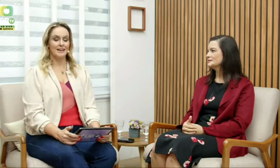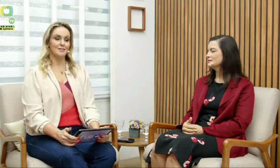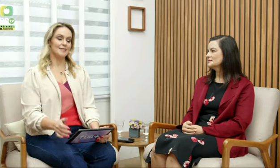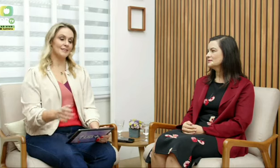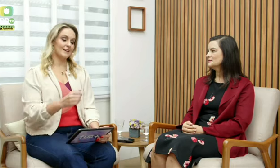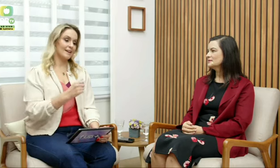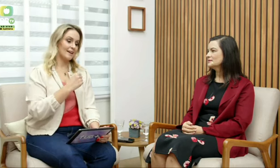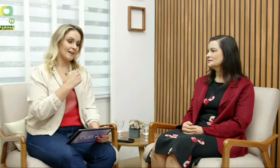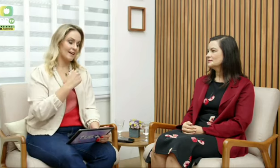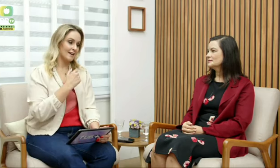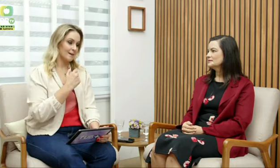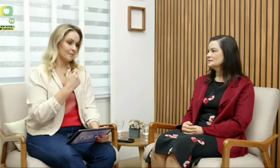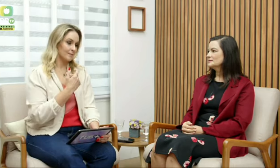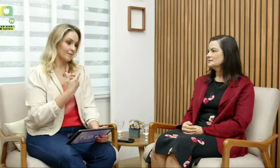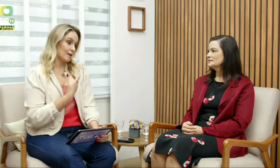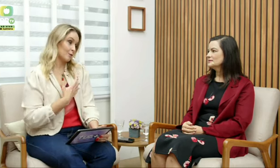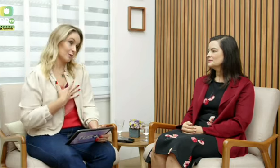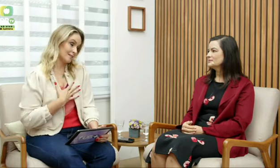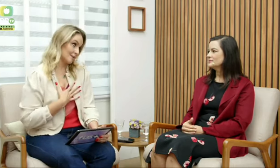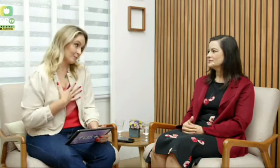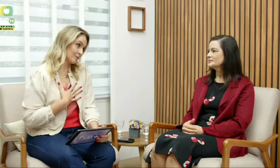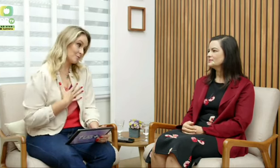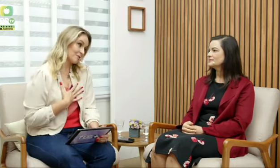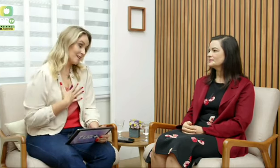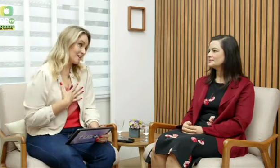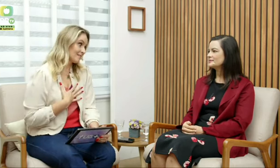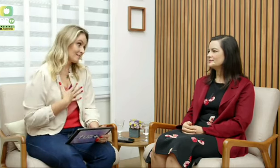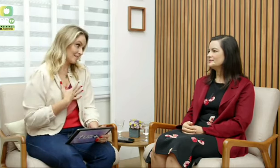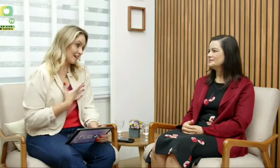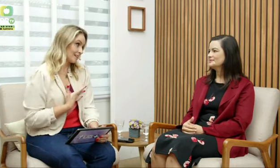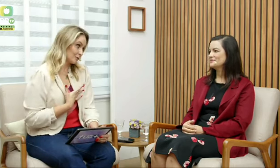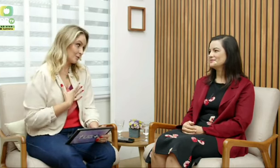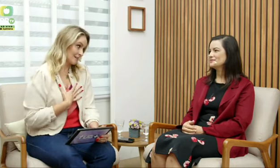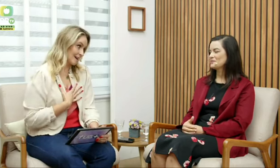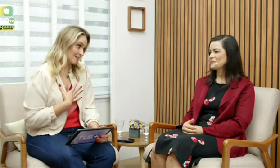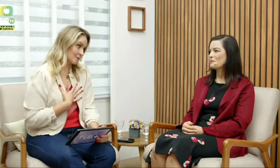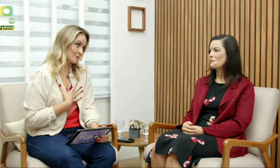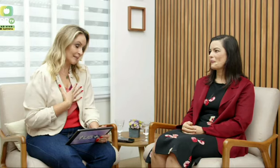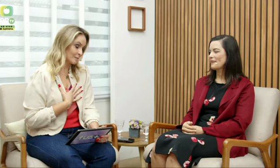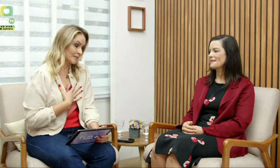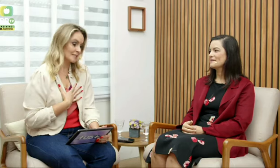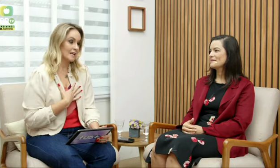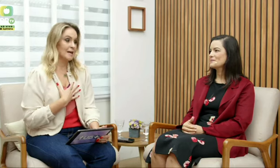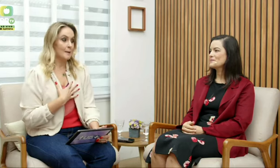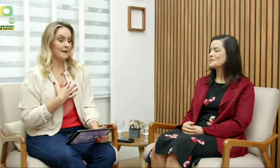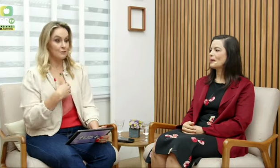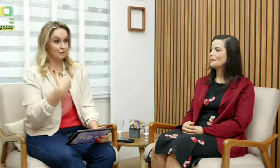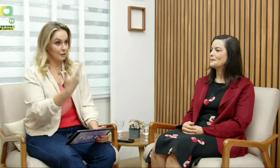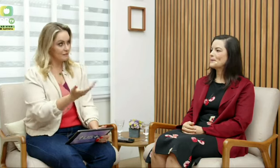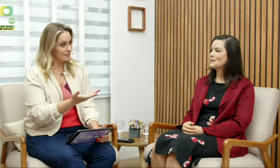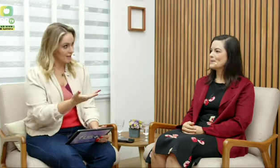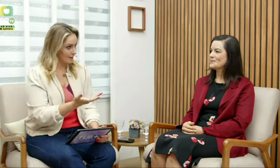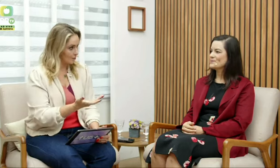curiosidade, assim, né? Eu, por exemplo, não sei a língua dos sinais, não sei Libras, mas se eu for conversar com